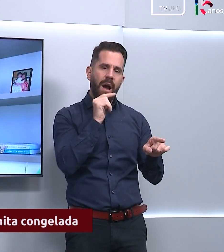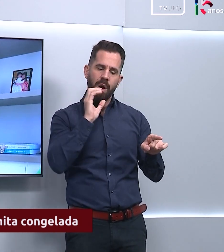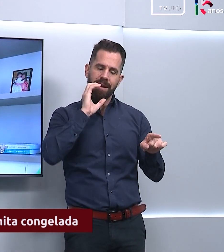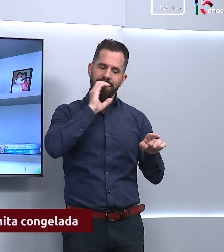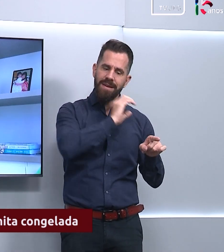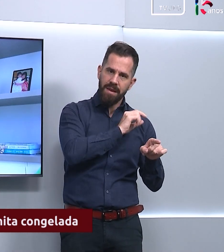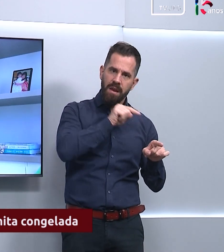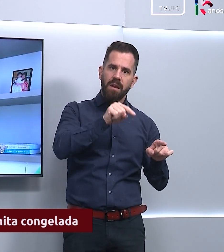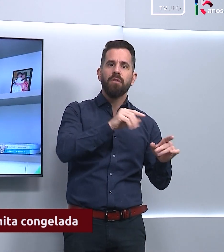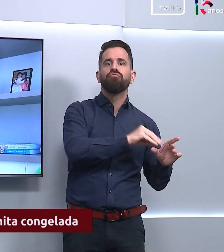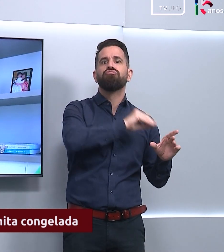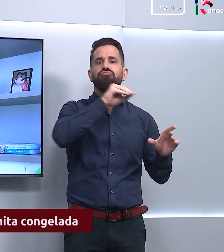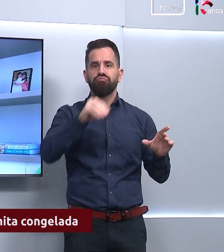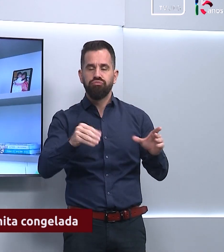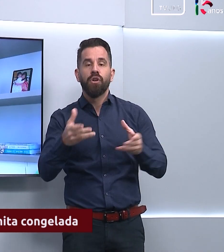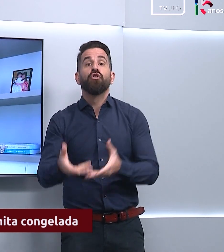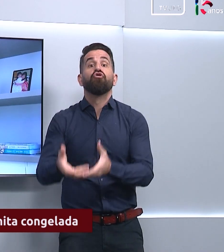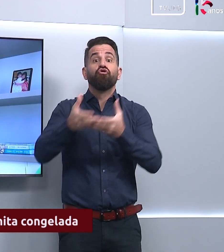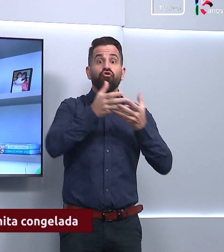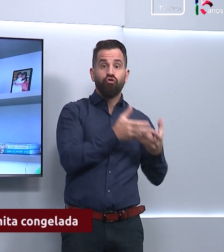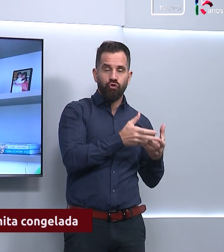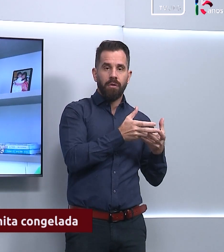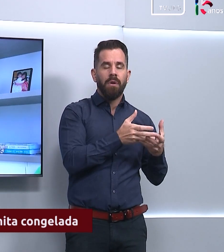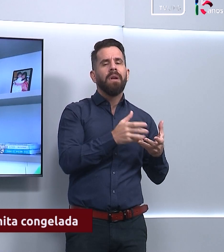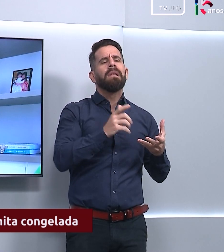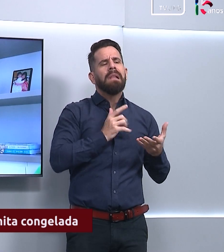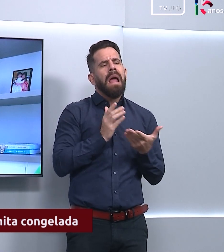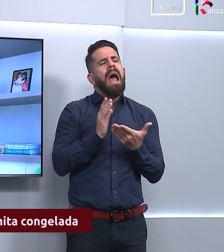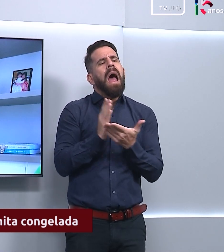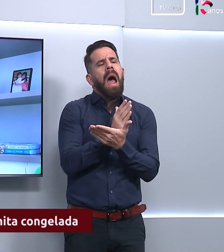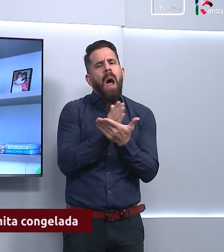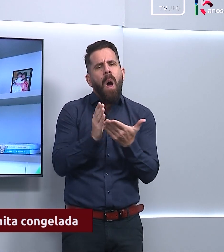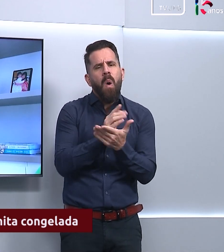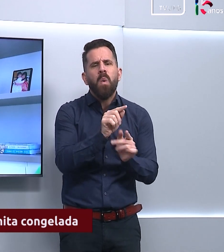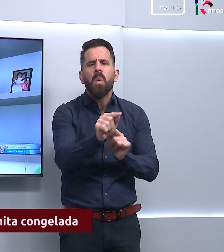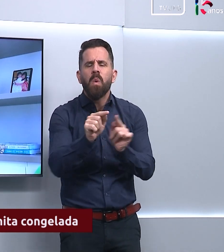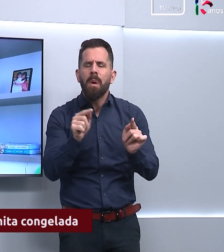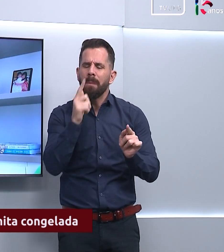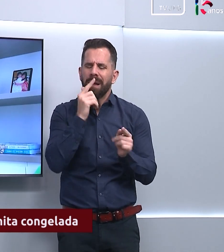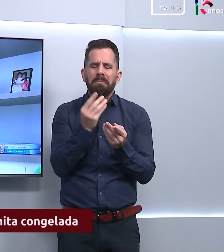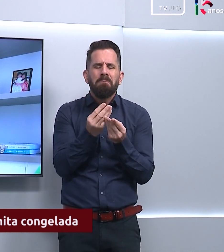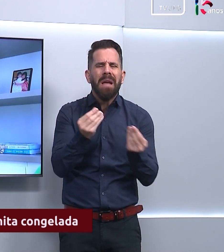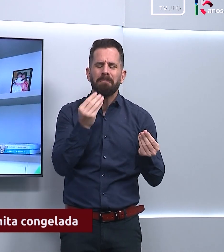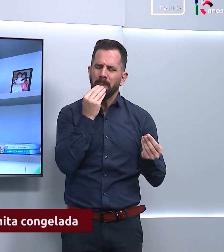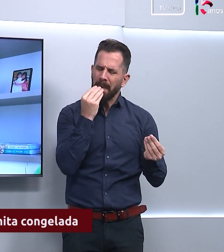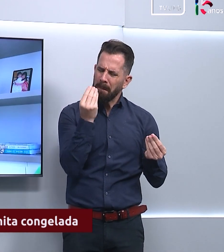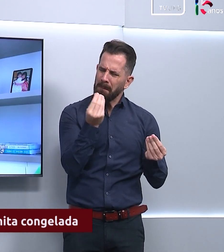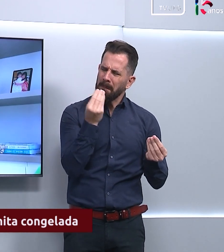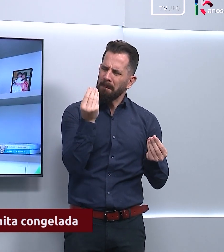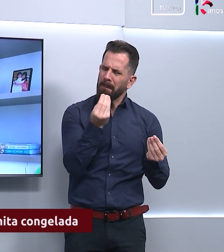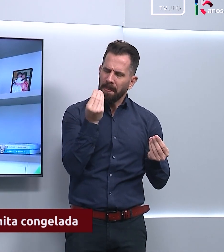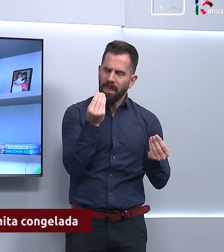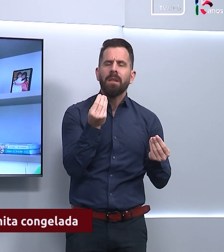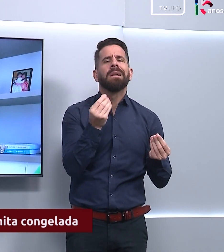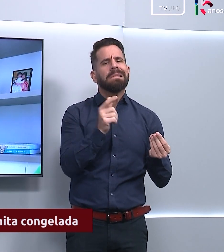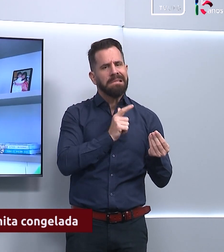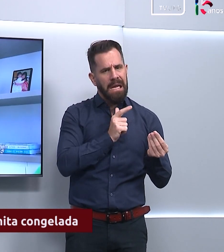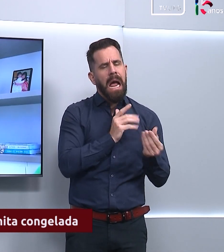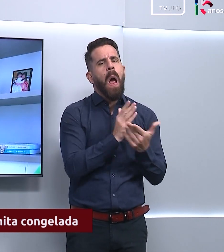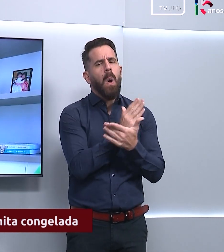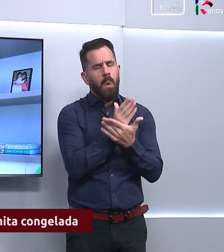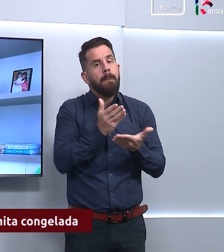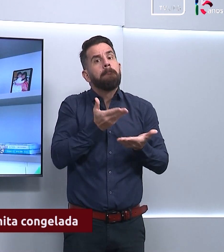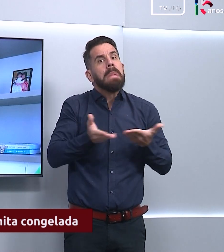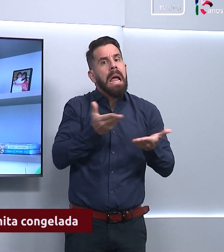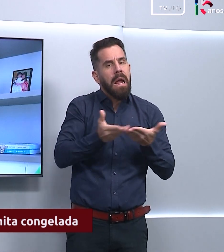alimentos. Alguns alimentos eles vão perder um pouquinho do sabor quando fica congelado, quando a gente reaquece. Então, os